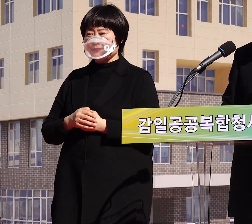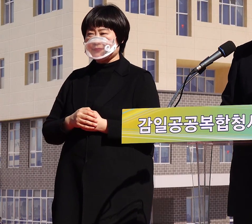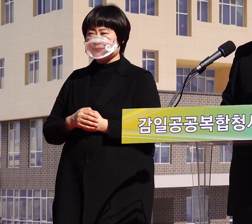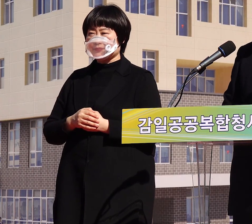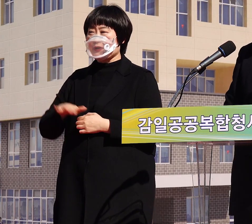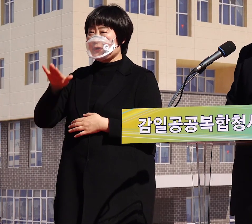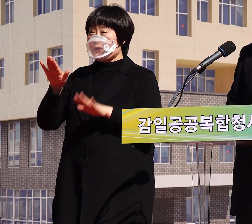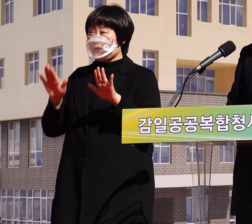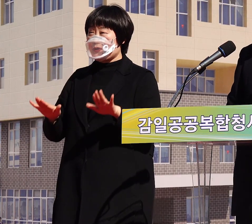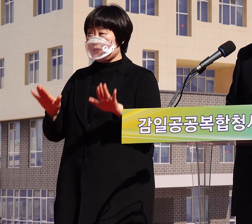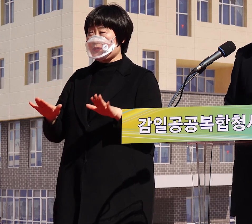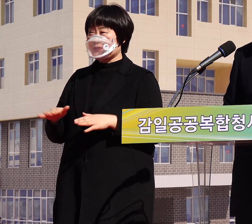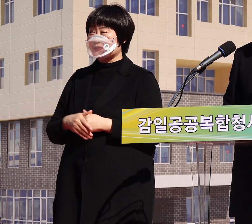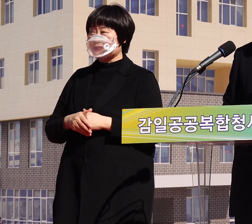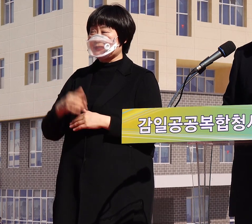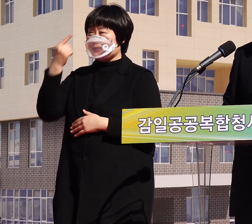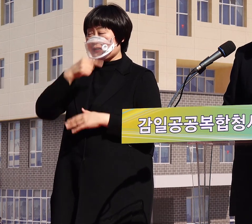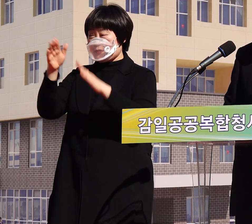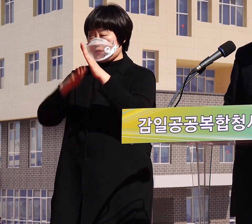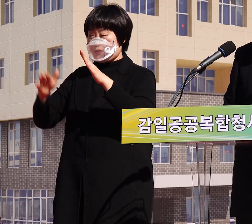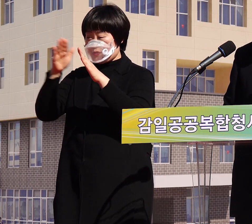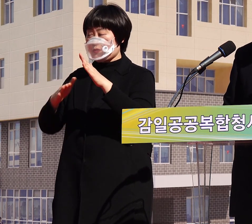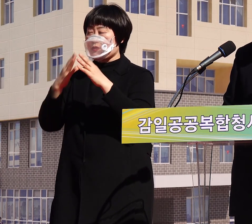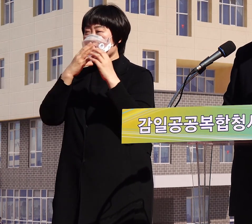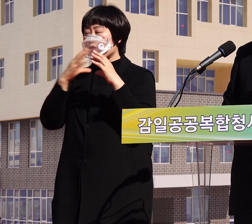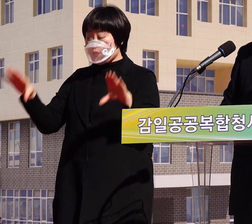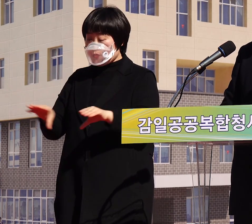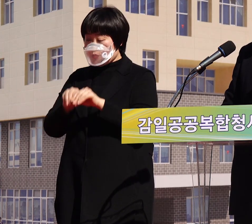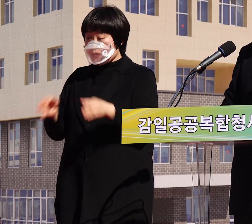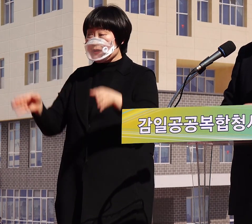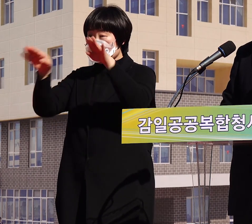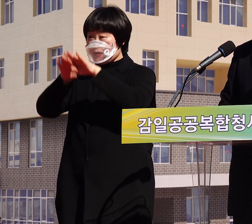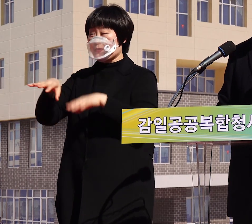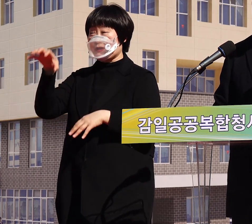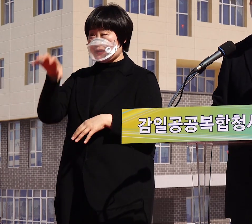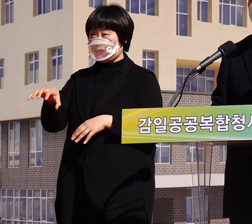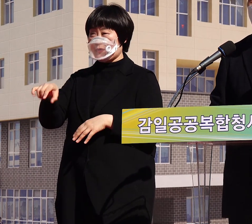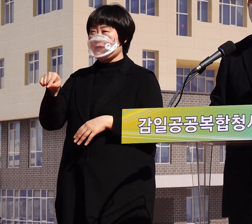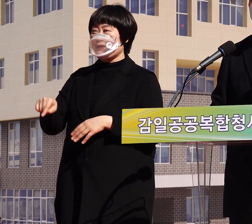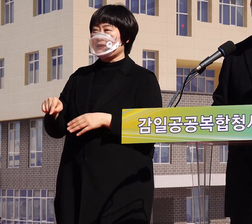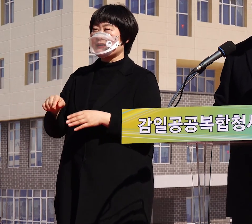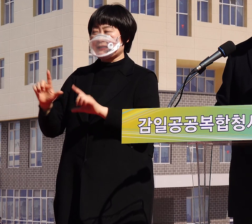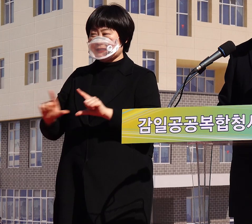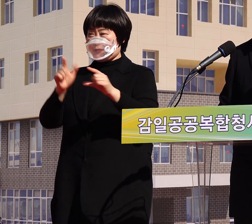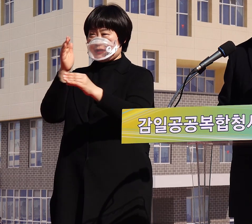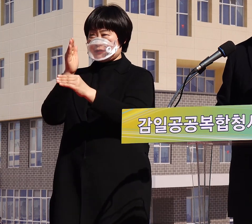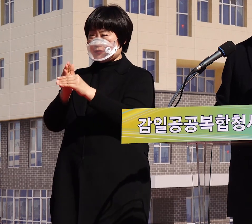단추, 가밀 지역 공동체의 활성화, 민간 협치의 중심,